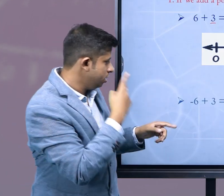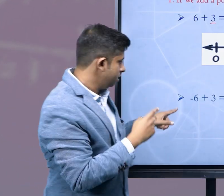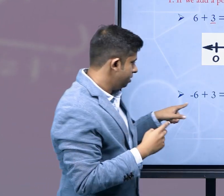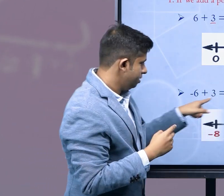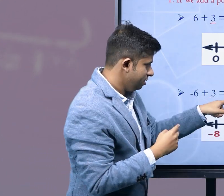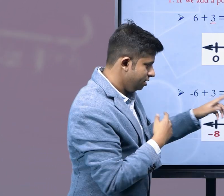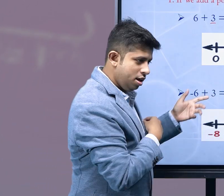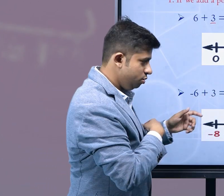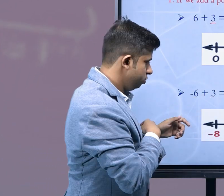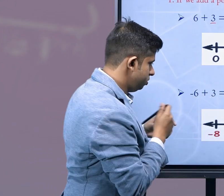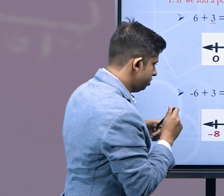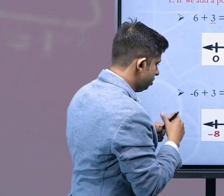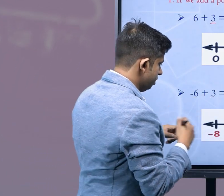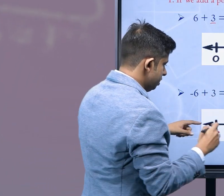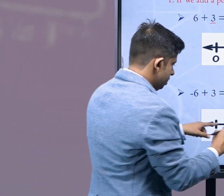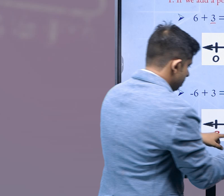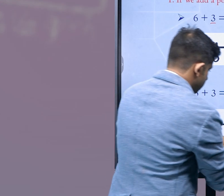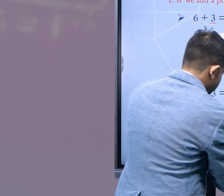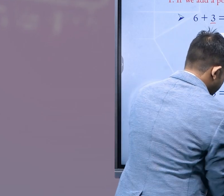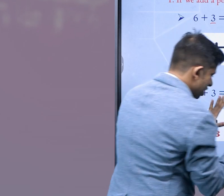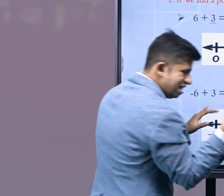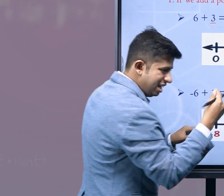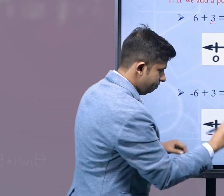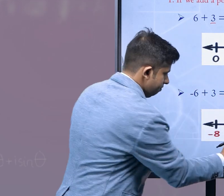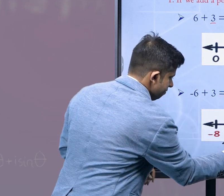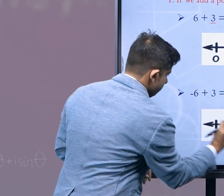But -6 + 3 = -3।